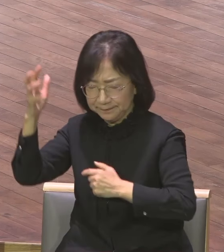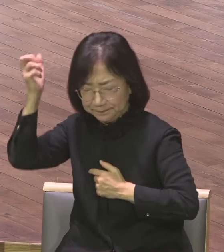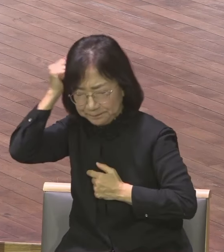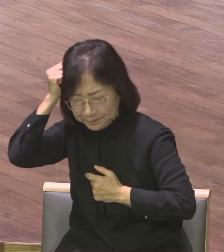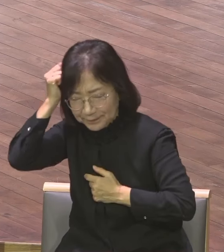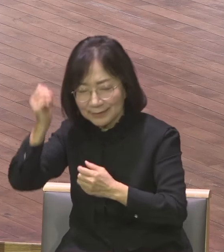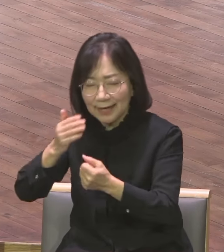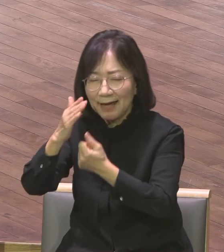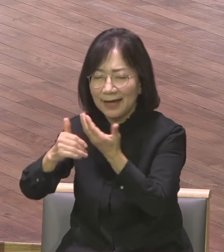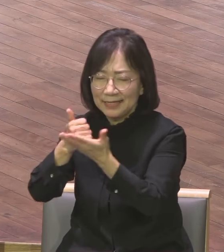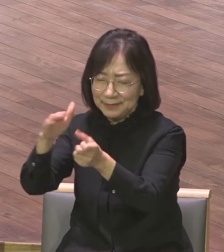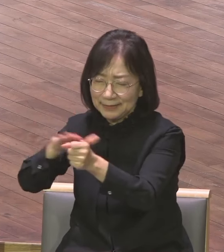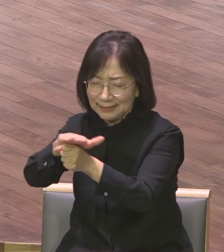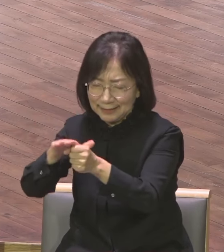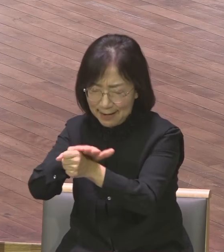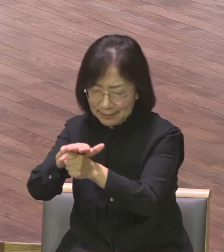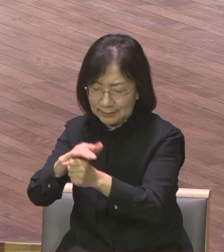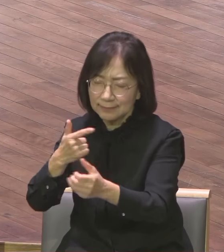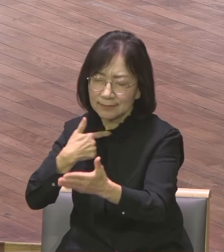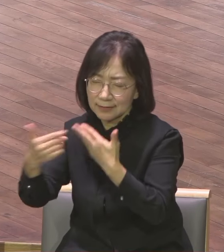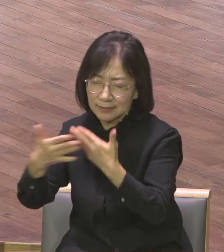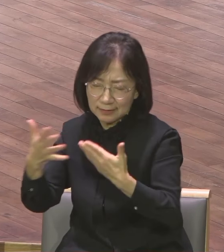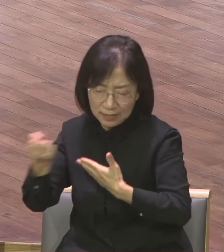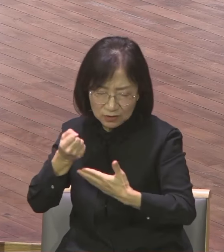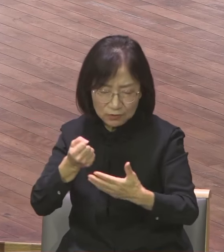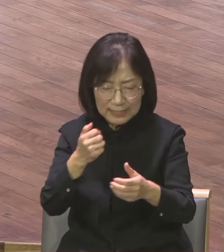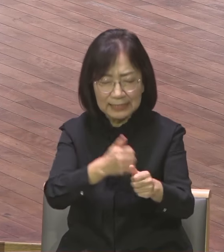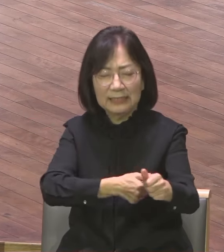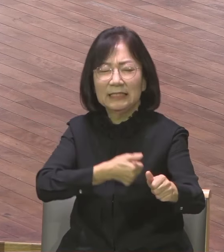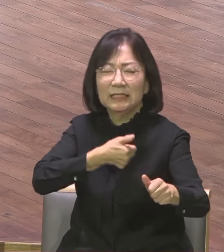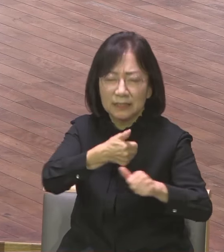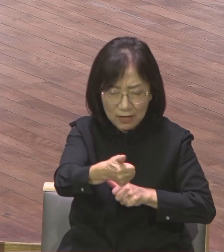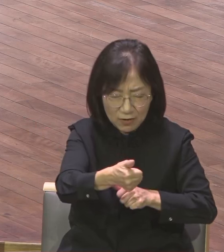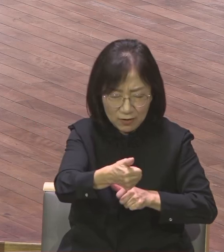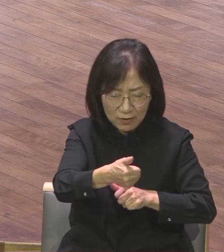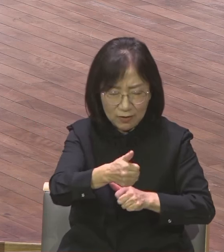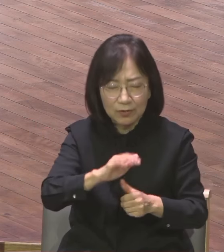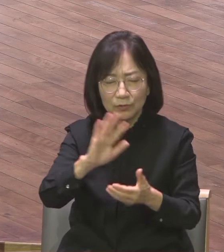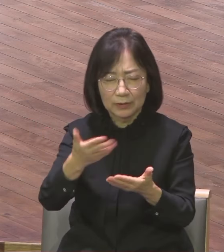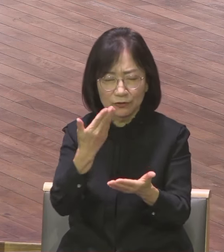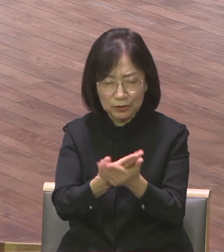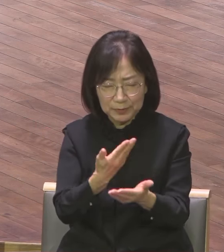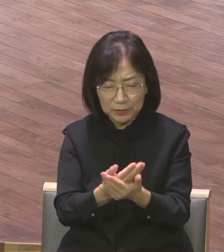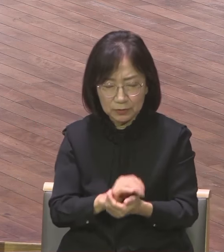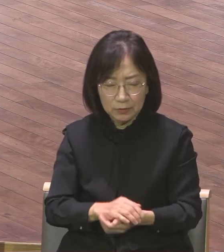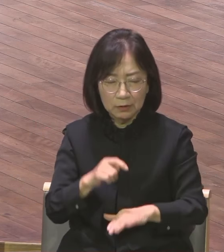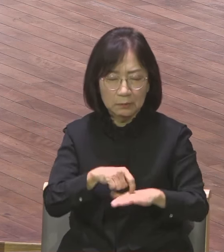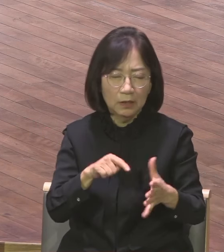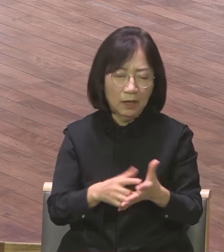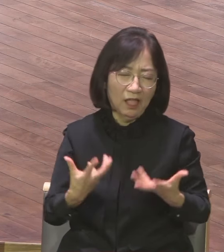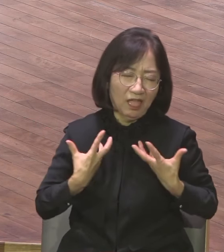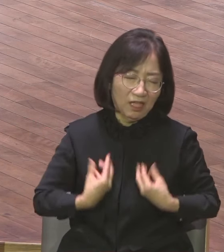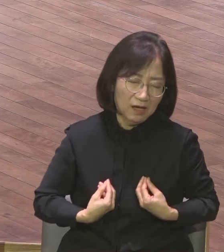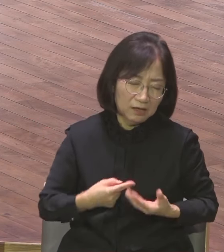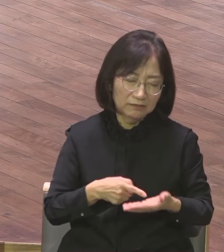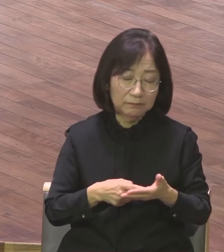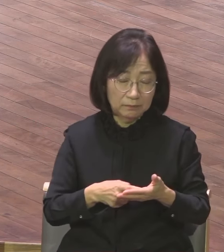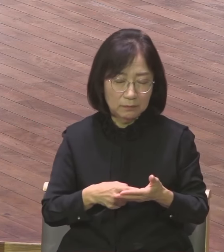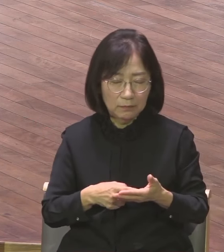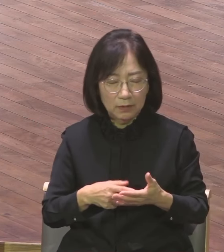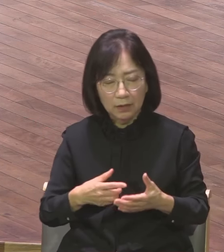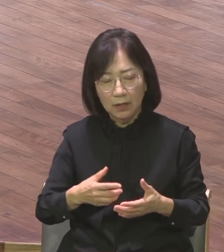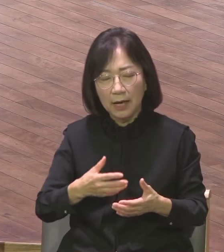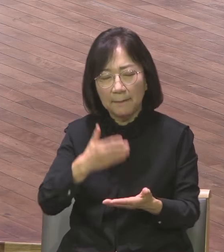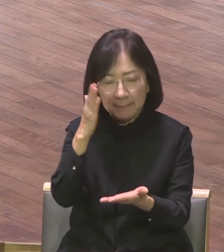사랑을 체험하고 이게 나가느냐 못 나가느냐 여기에 쓰러지고 넘어지고 시험에 낙심하는 것이 아니라 다시금 힘을 얻는